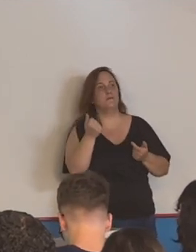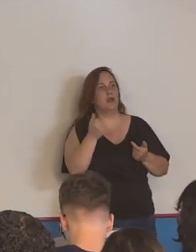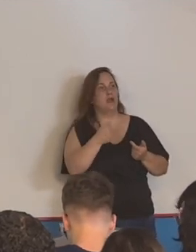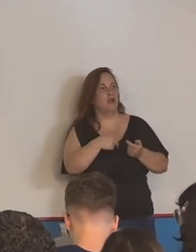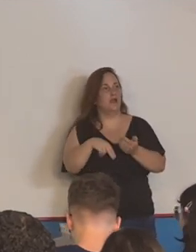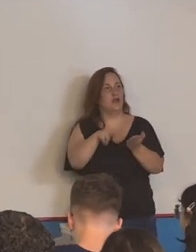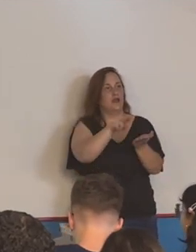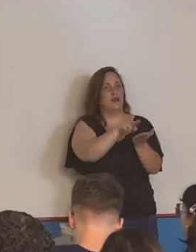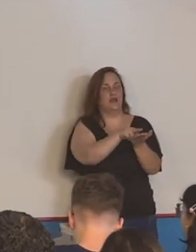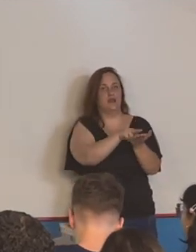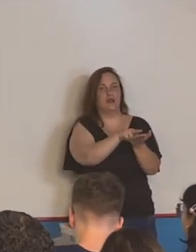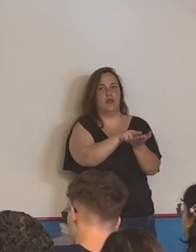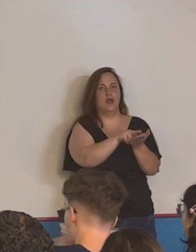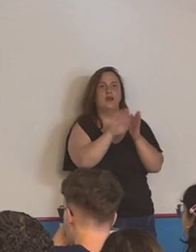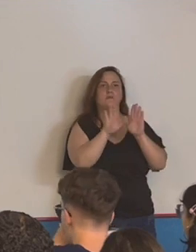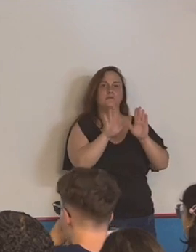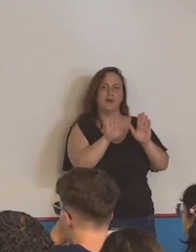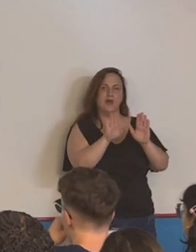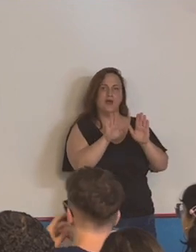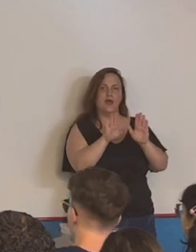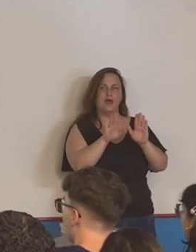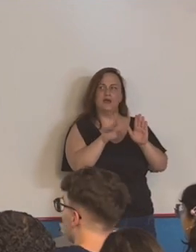chamei atenção nessa tela